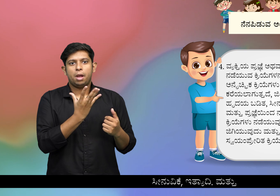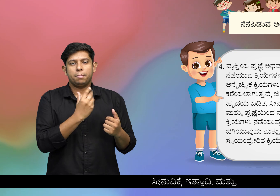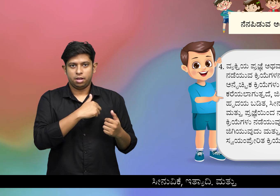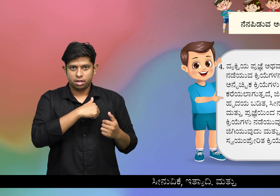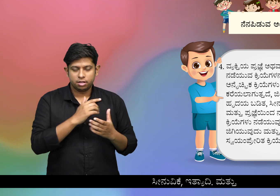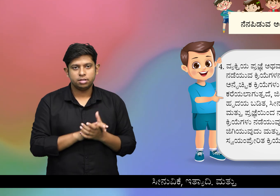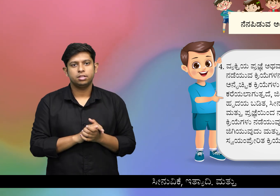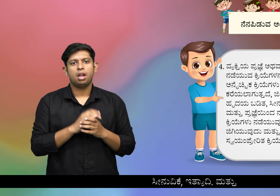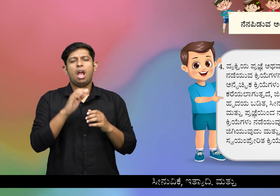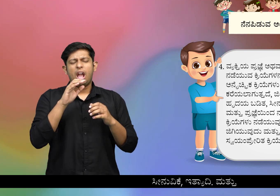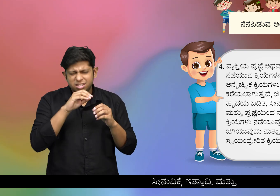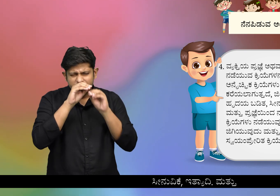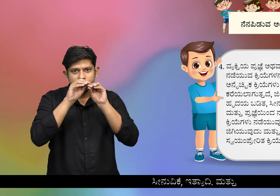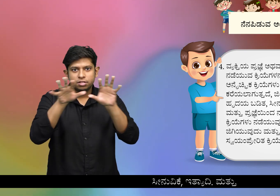ಸೀನುವಿಕೆ ಇತ್ಯಾದಿ ಮತ್ತು